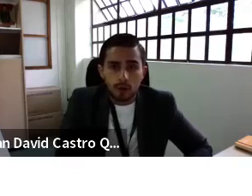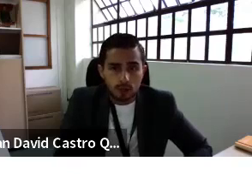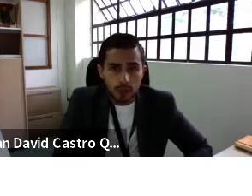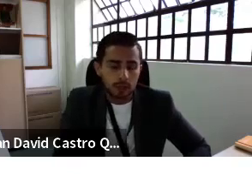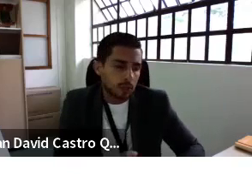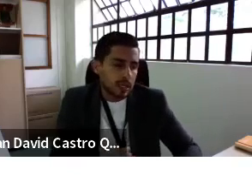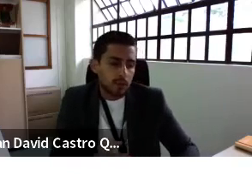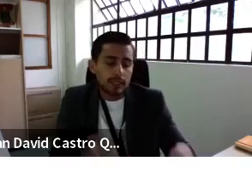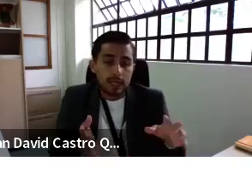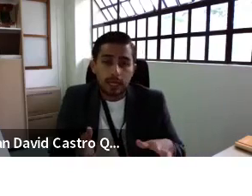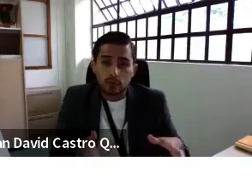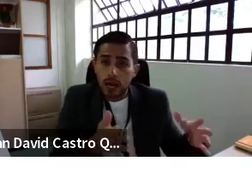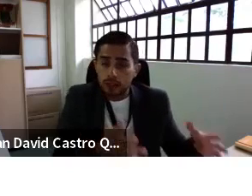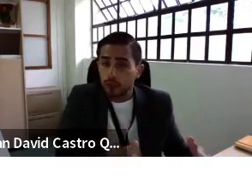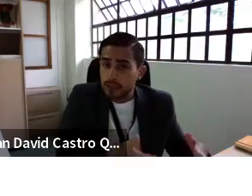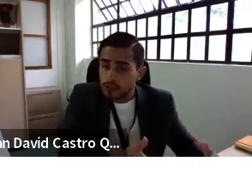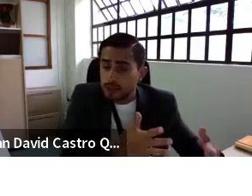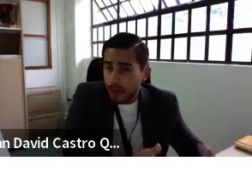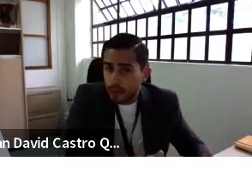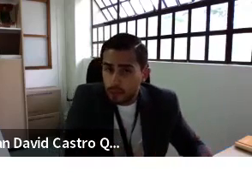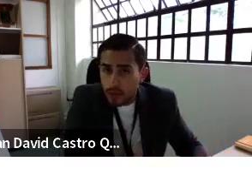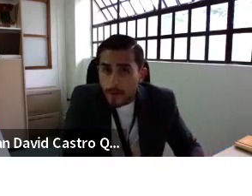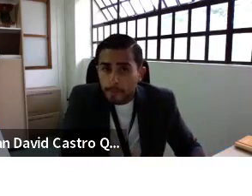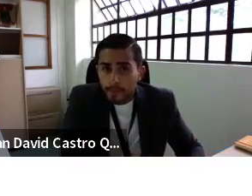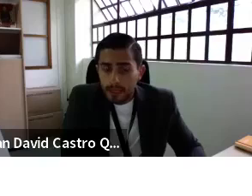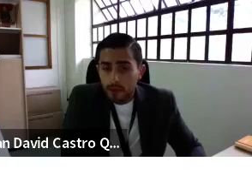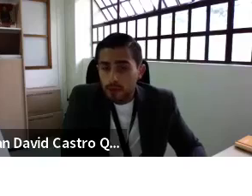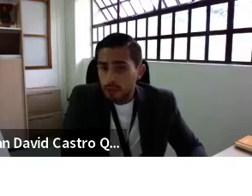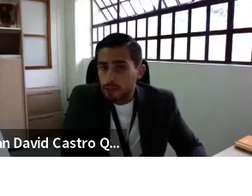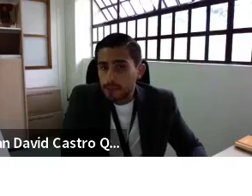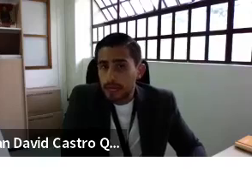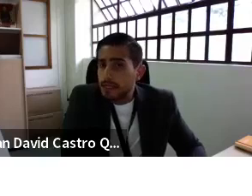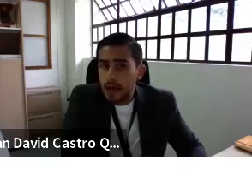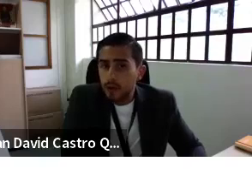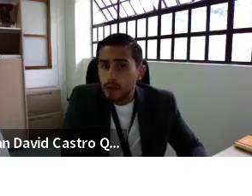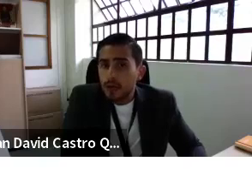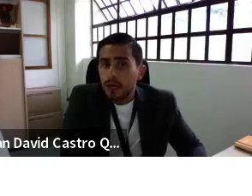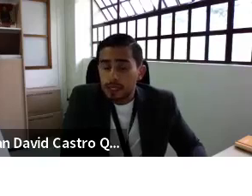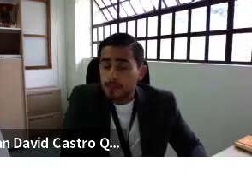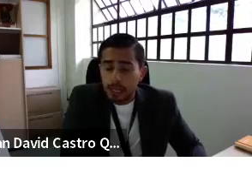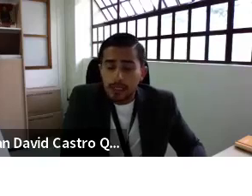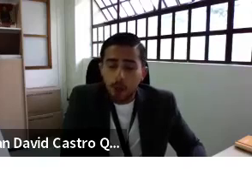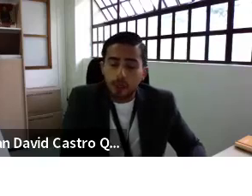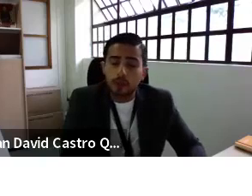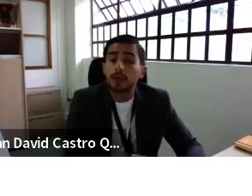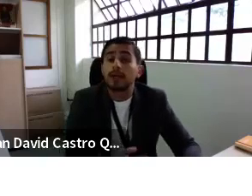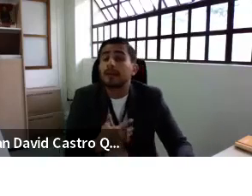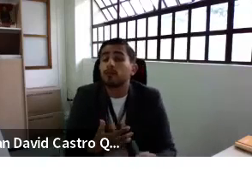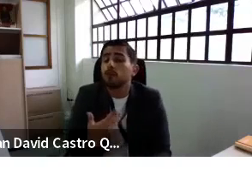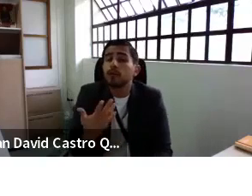conocimiento entonces acuérdense que esos actores esos expertos de ese conocimiento especializado especializado perdón tiene que tener muy